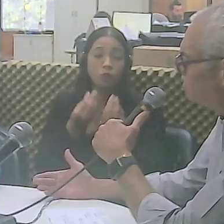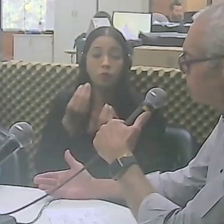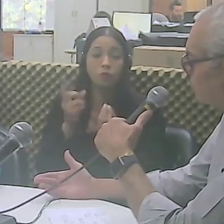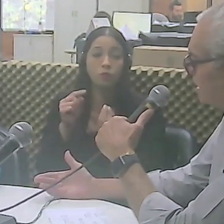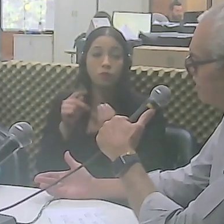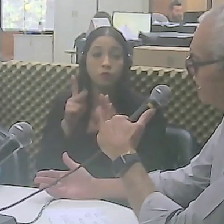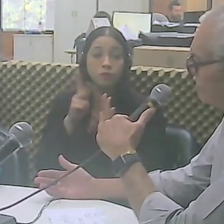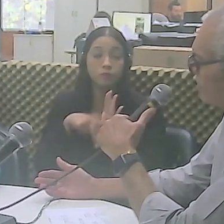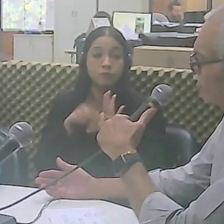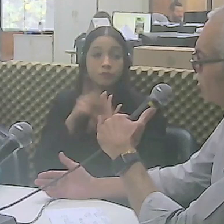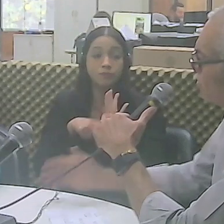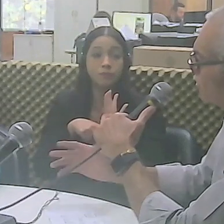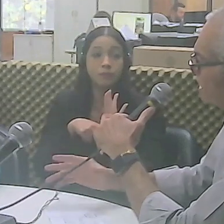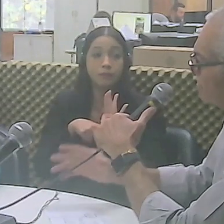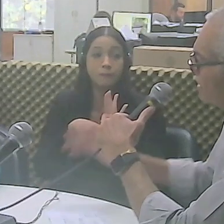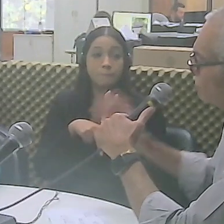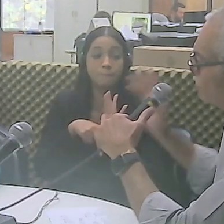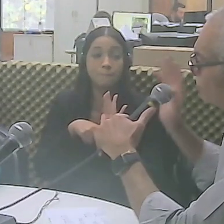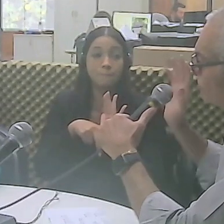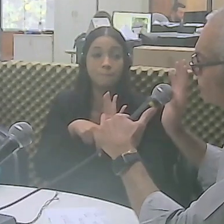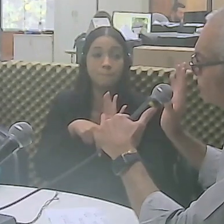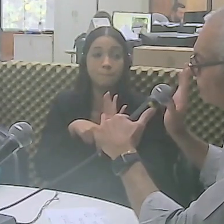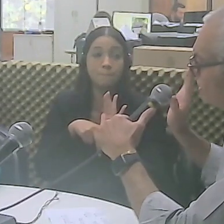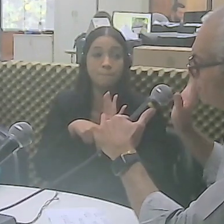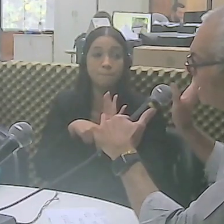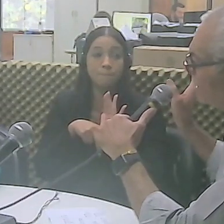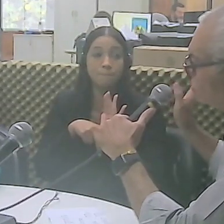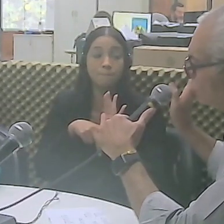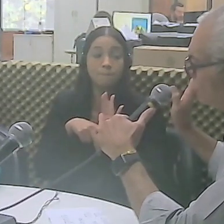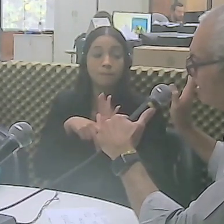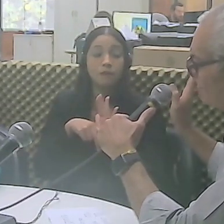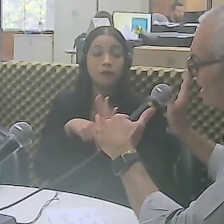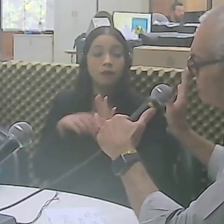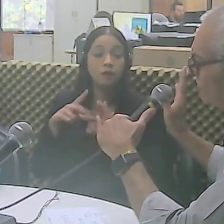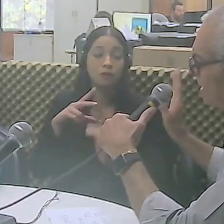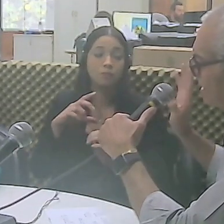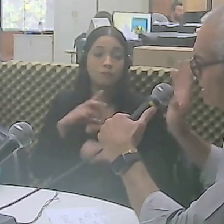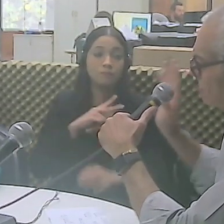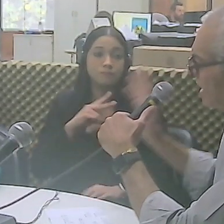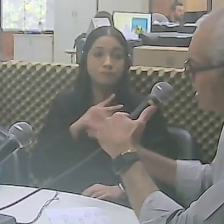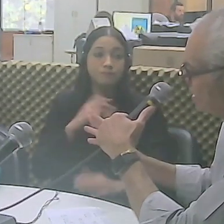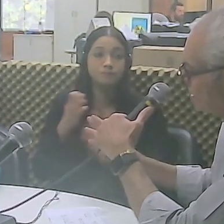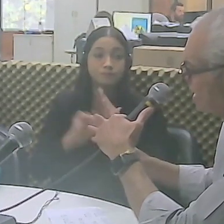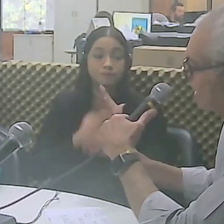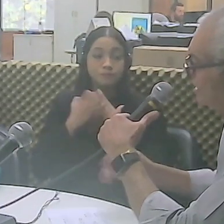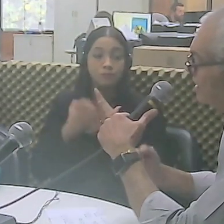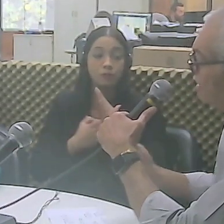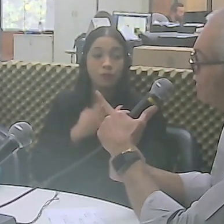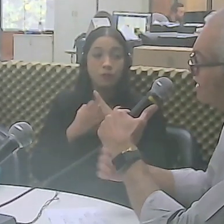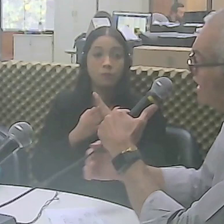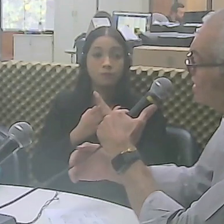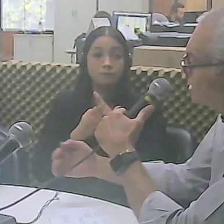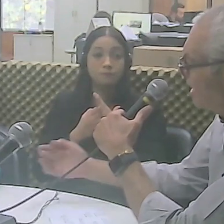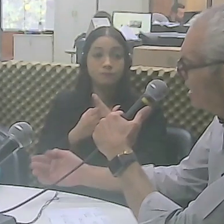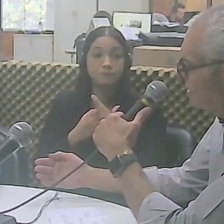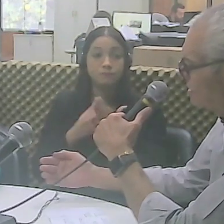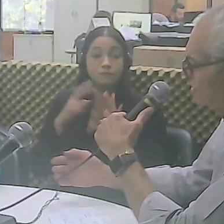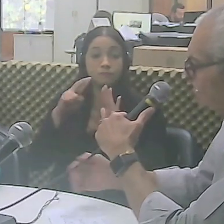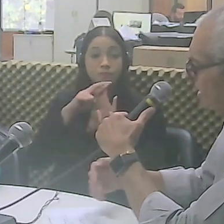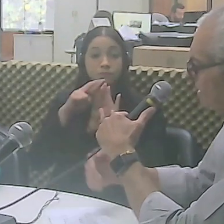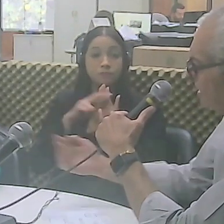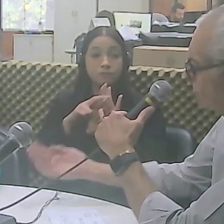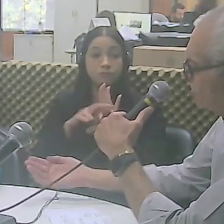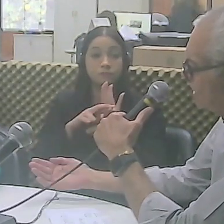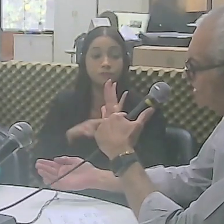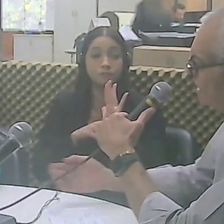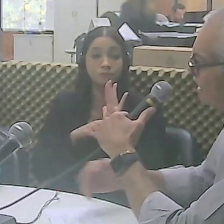funciona o programa? O programa, o empreendedor privado, ele tem uma área, a área tem uma série de regras, né,